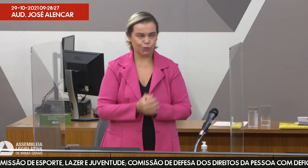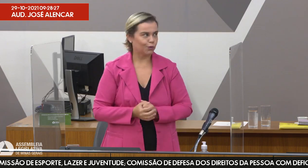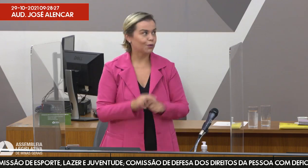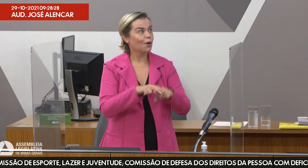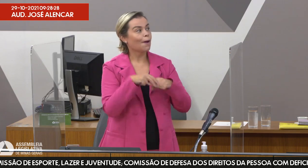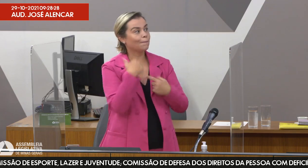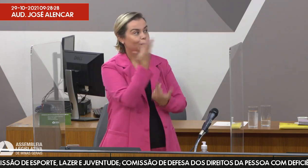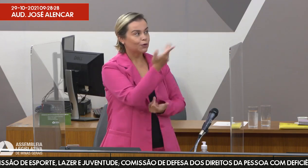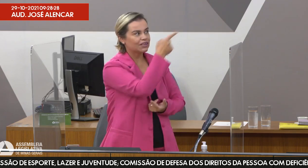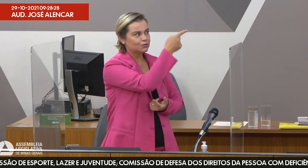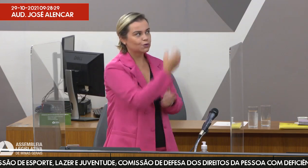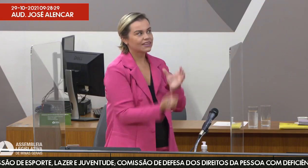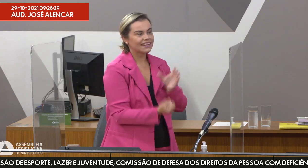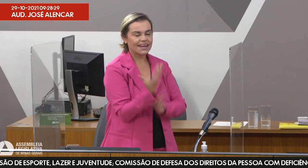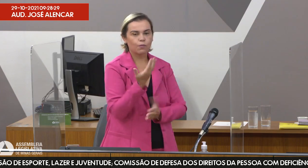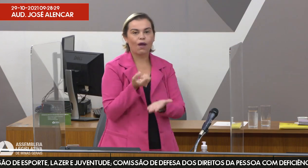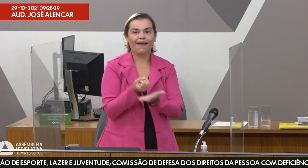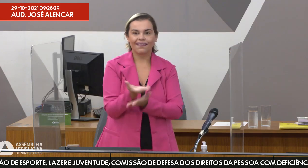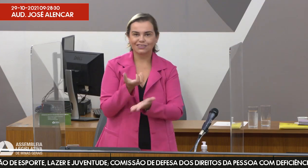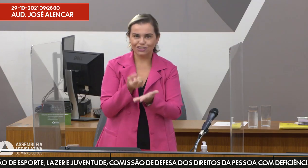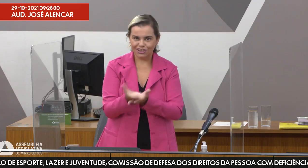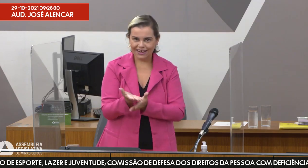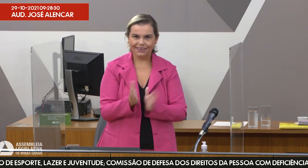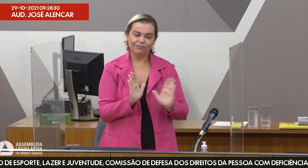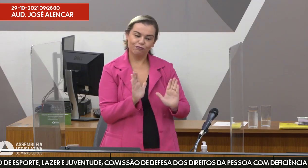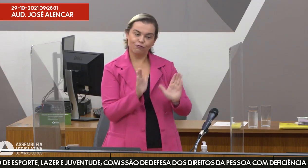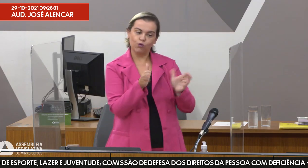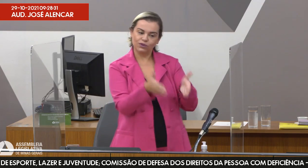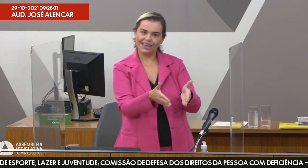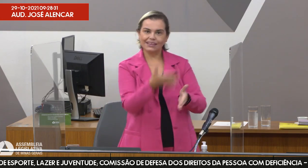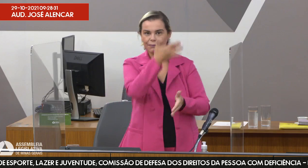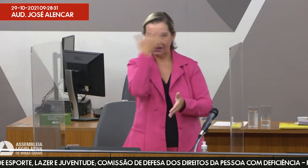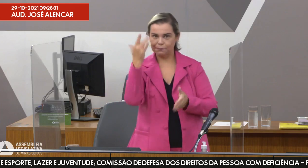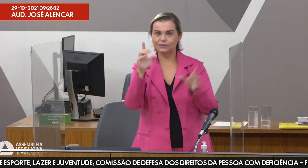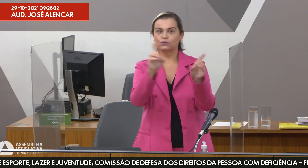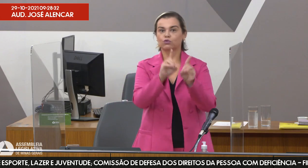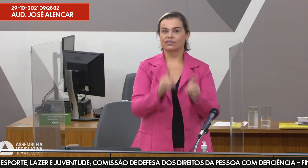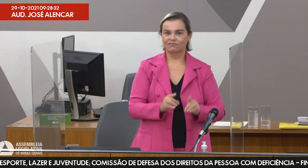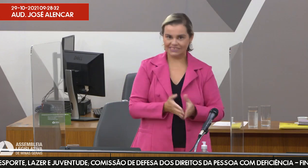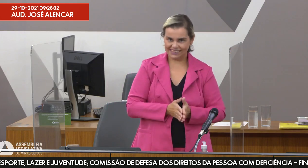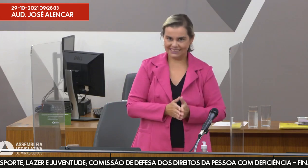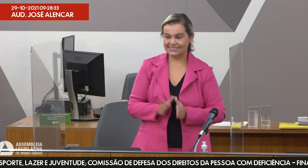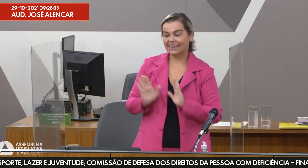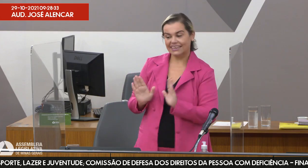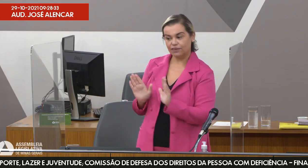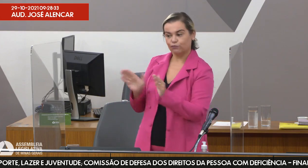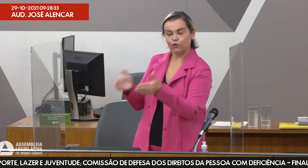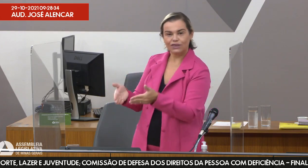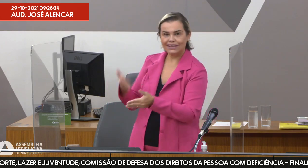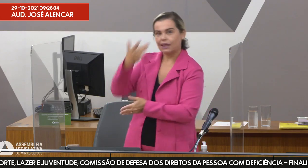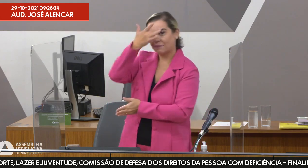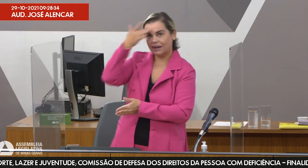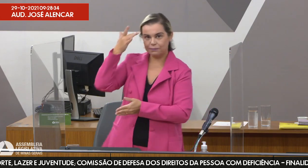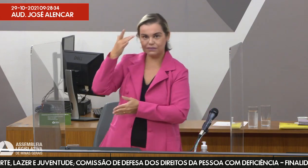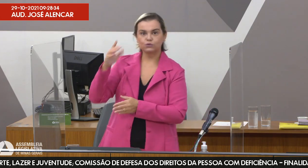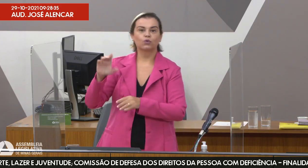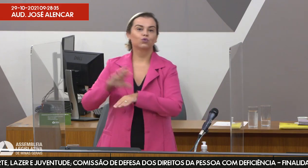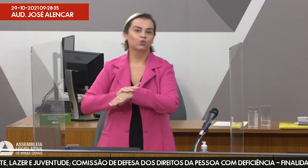isso, essa coordenação foi criada, para que trouxéssemos visibilidade. Por isso, todo o material que é desenvolvido na